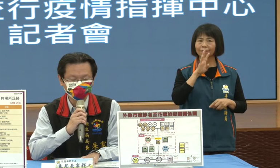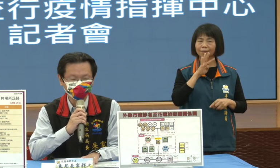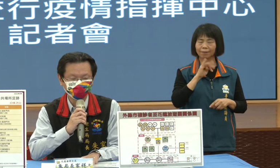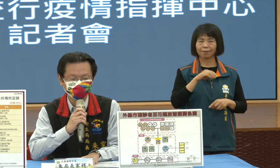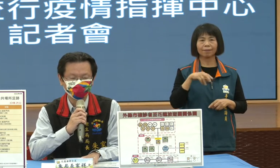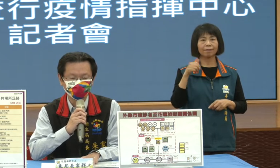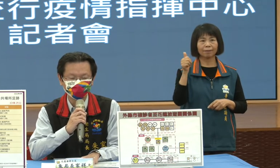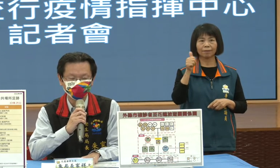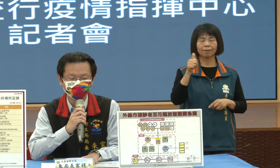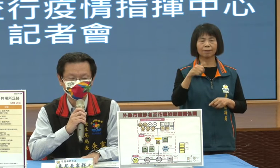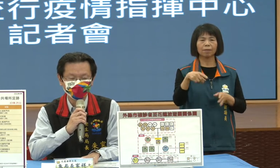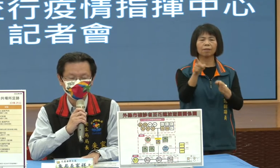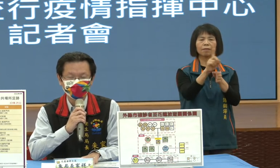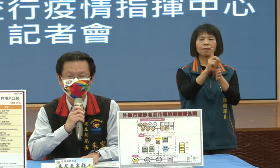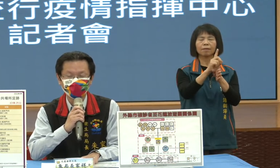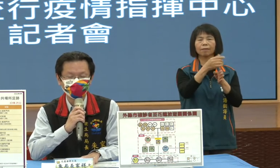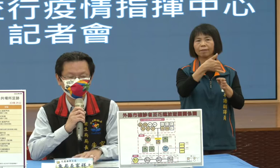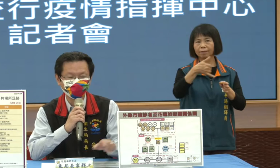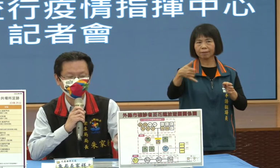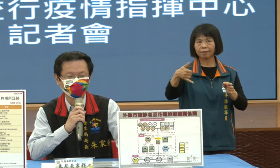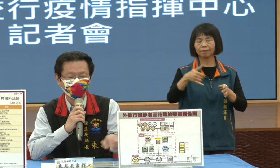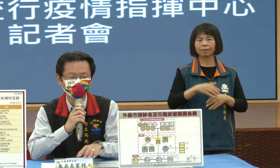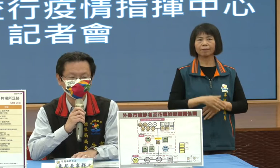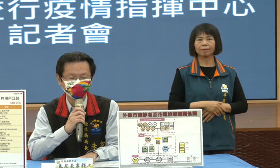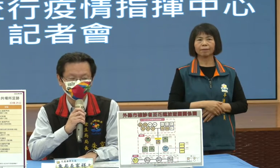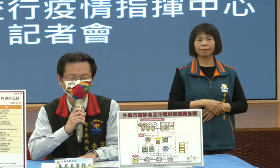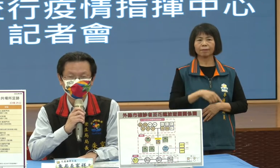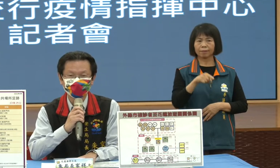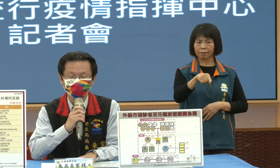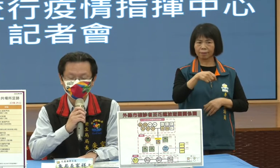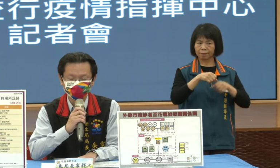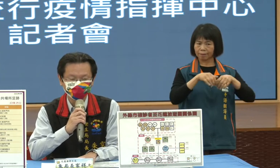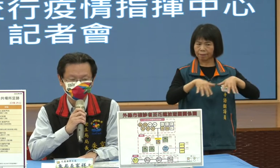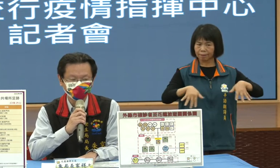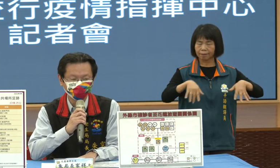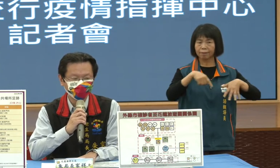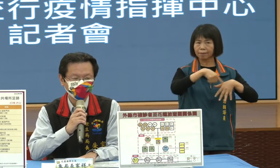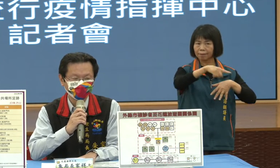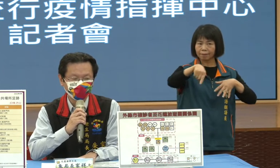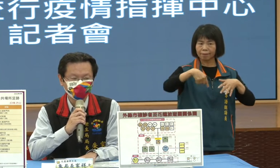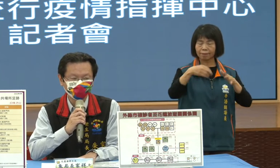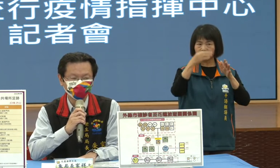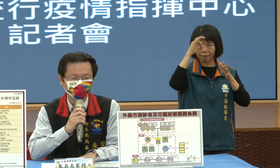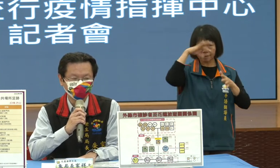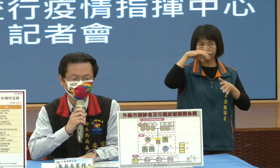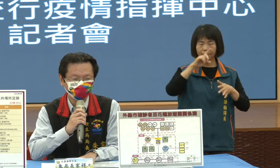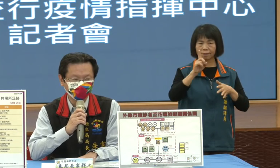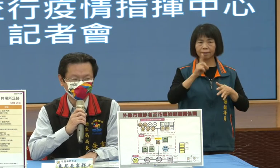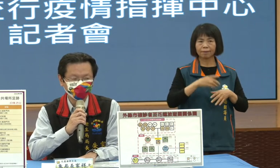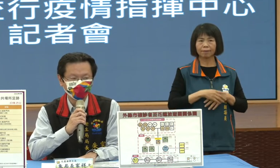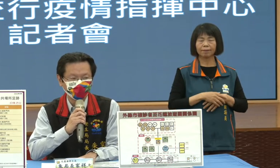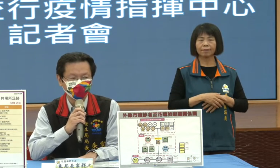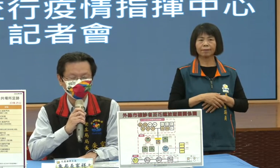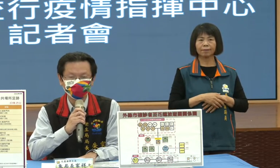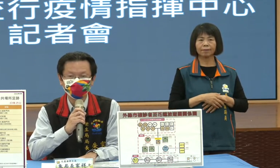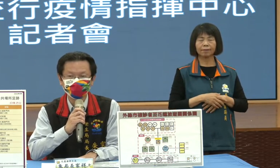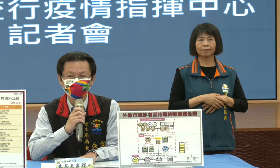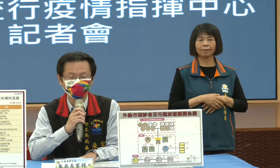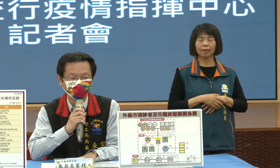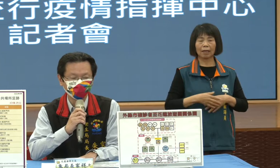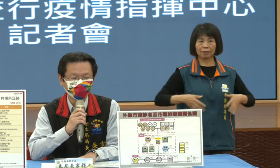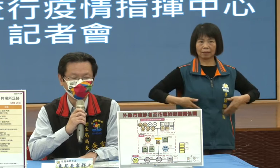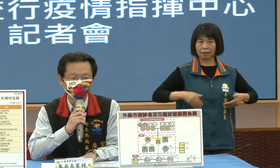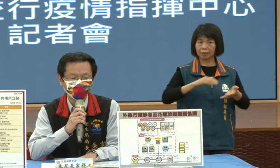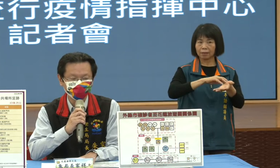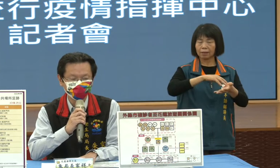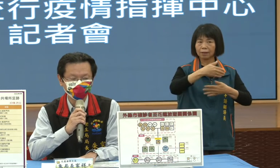身是一个消防员，那汇丰安全关心组上，大家可以知道。他跟我们的急诊室